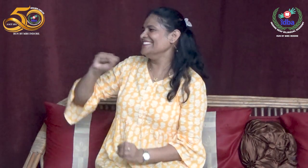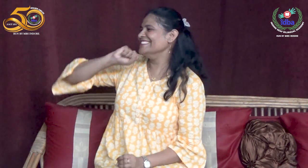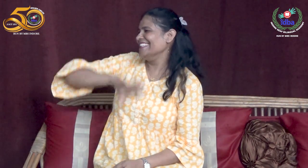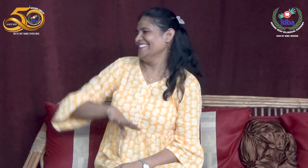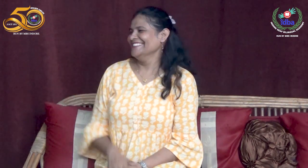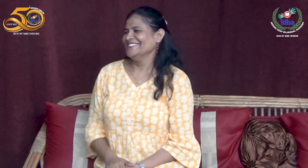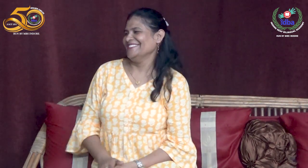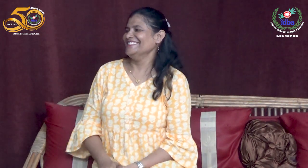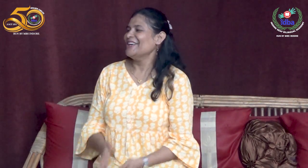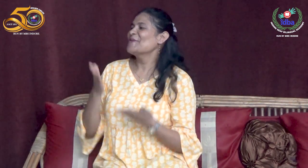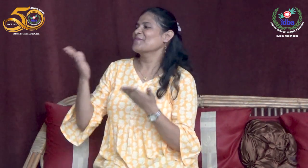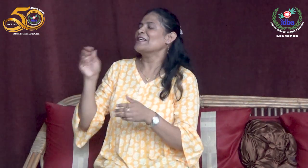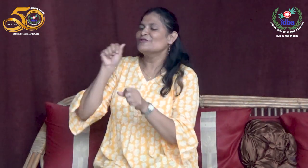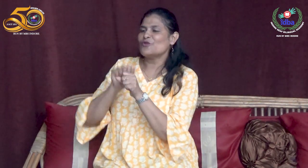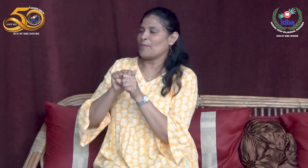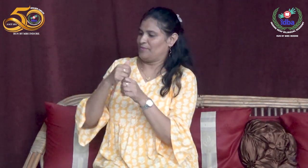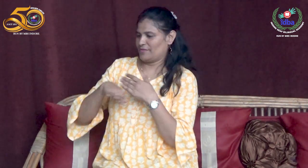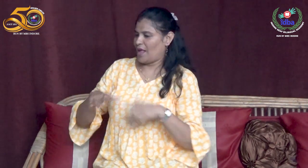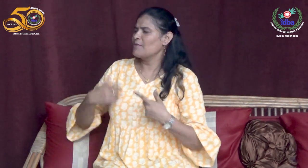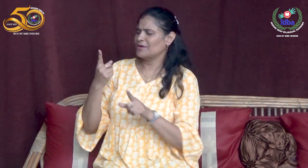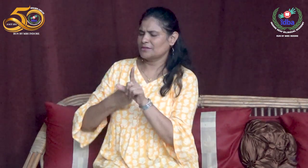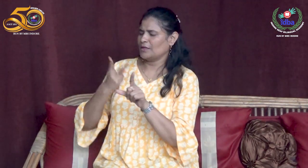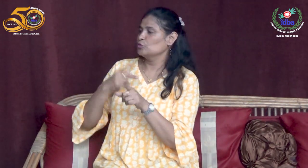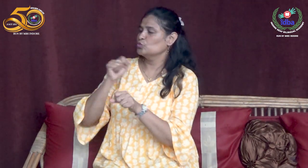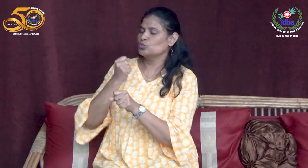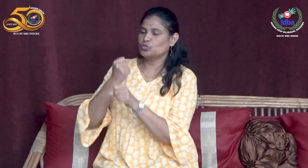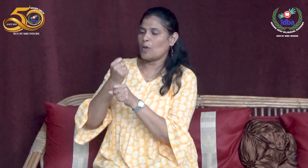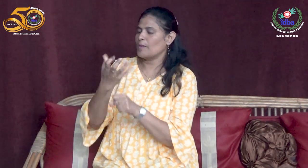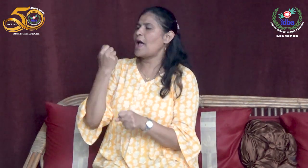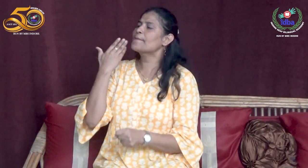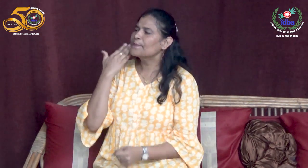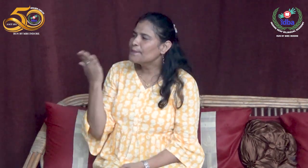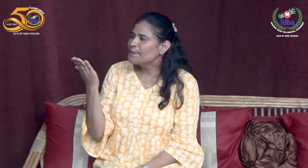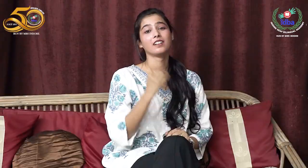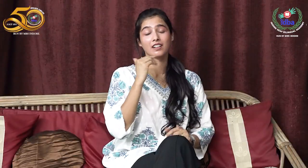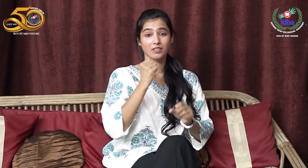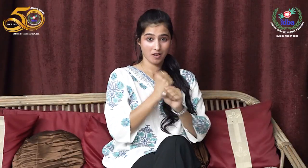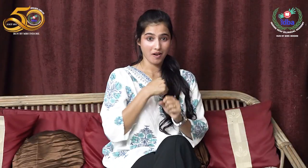नहीं आपको। आप बहुत यंग लगती है कि आपका 5 साल का बेटा नहीं लगता। अच्छा, आपकी जॉब को कितना टाइम हुआ?